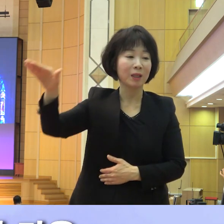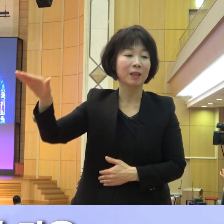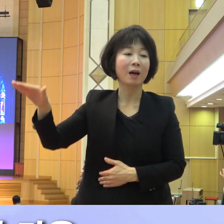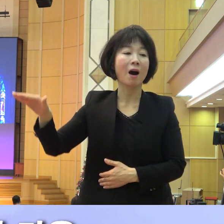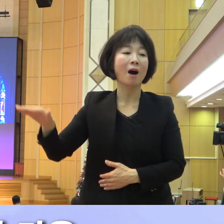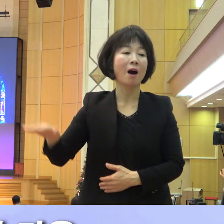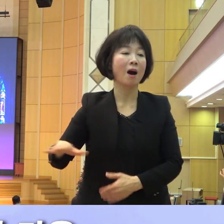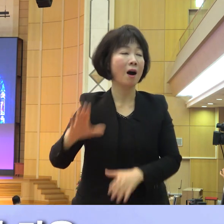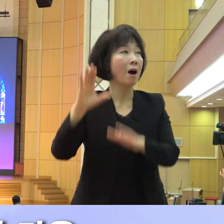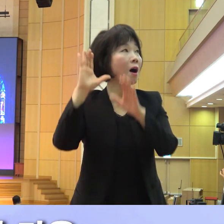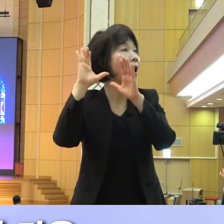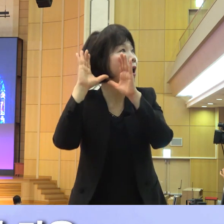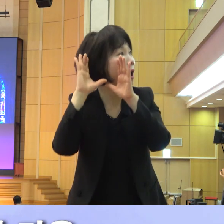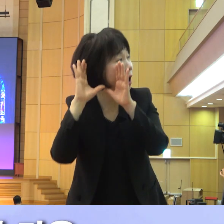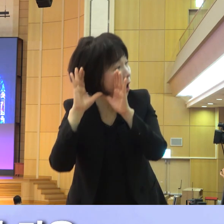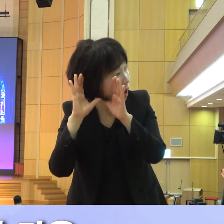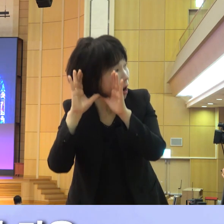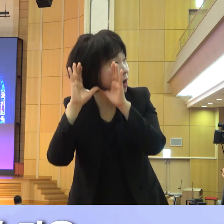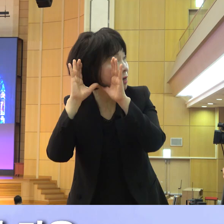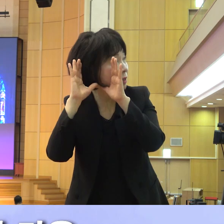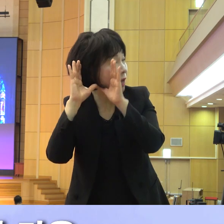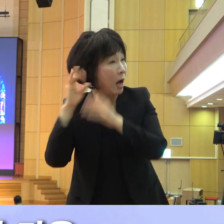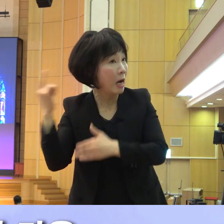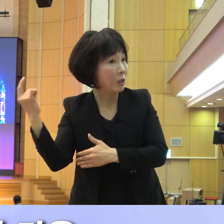축복하소서. 네가